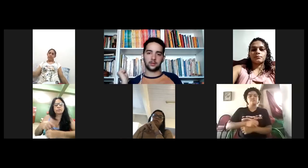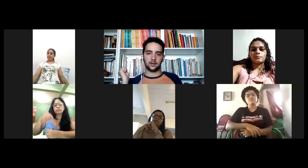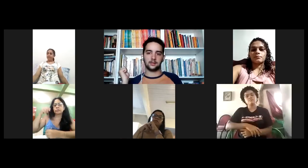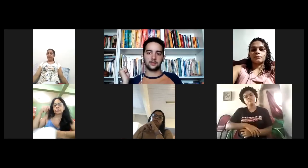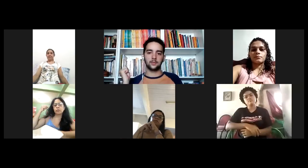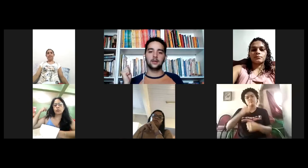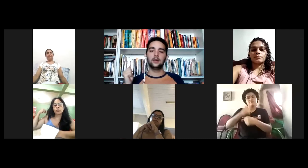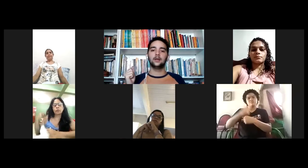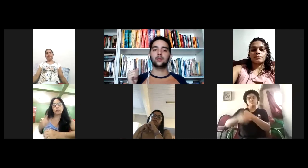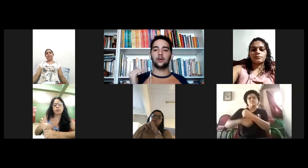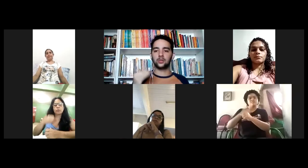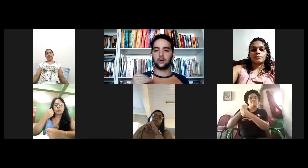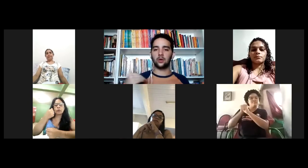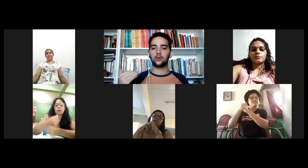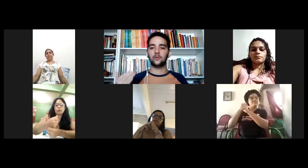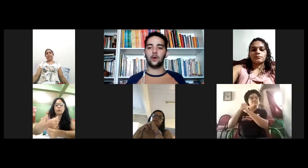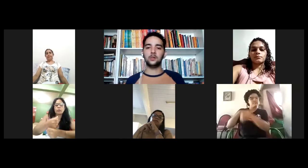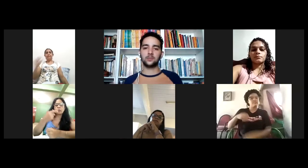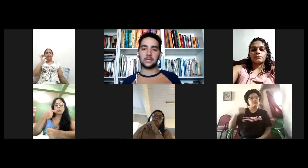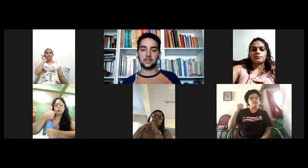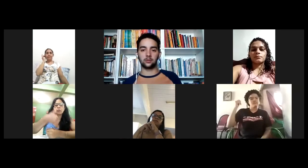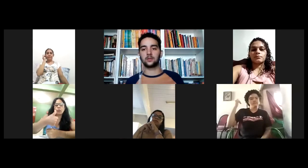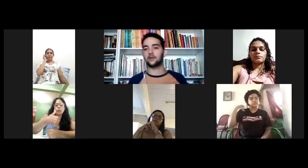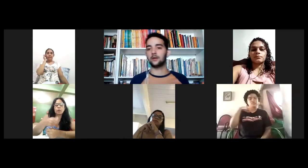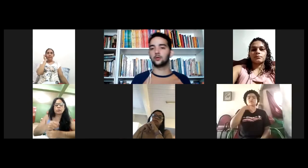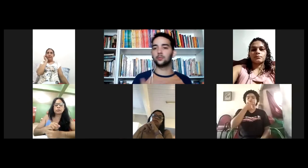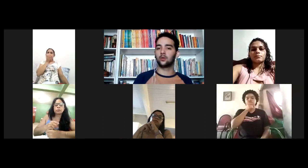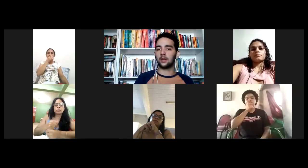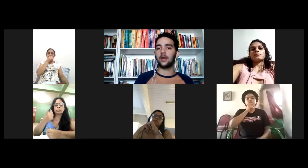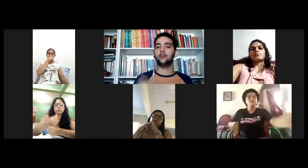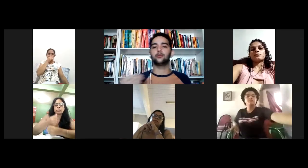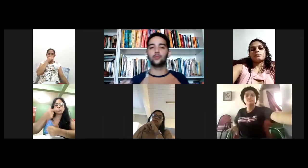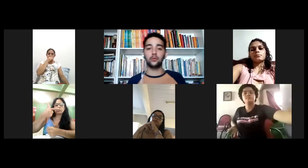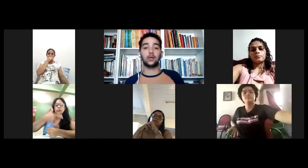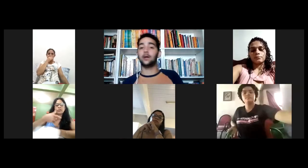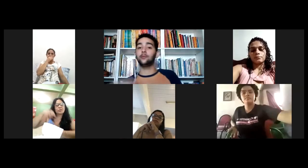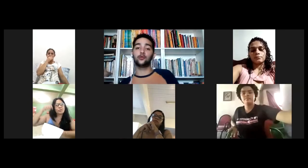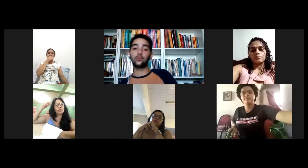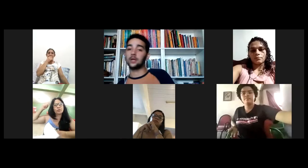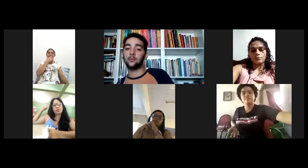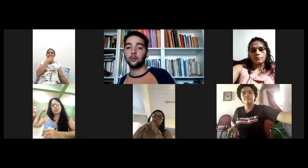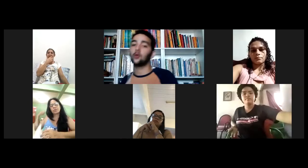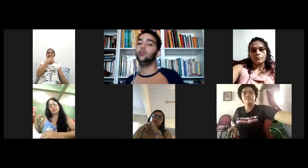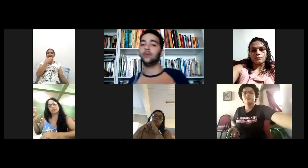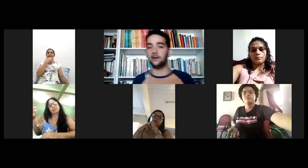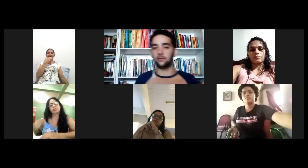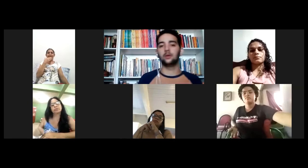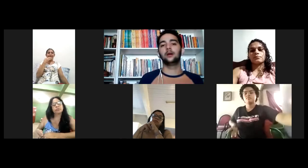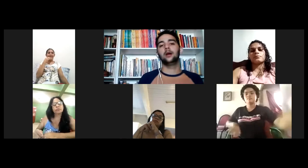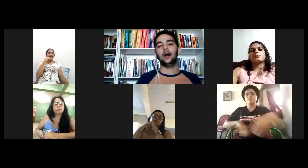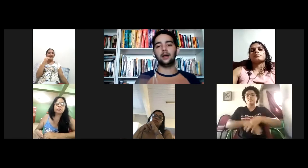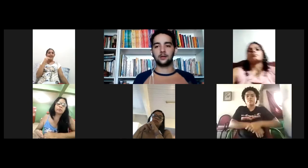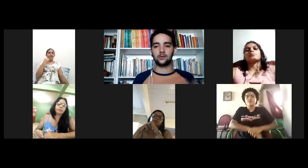tempo atrás. Então tem a sua forma de expressão. Se você está falando de pouco tempo, de muito tempo ou de um tempo